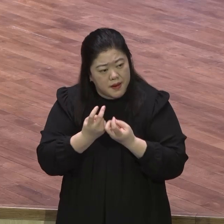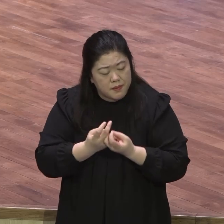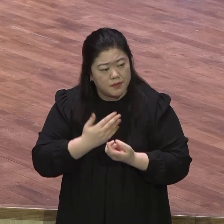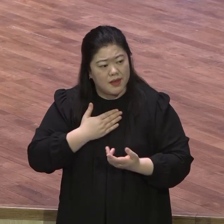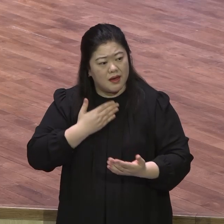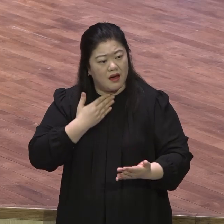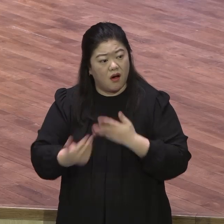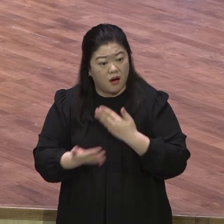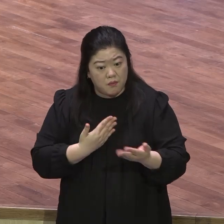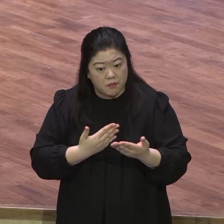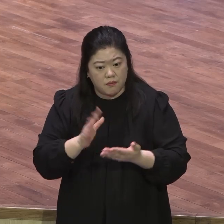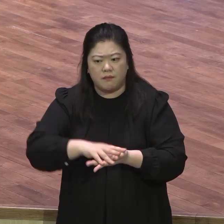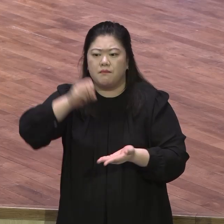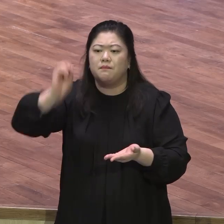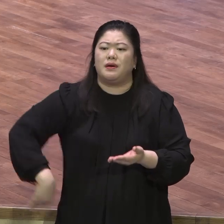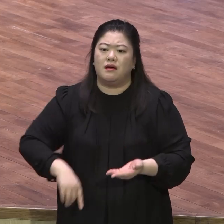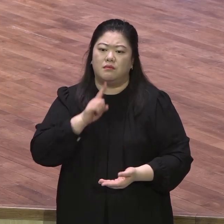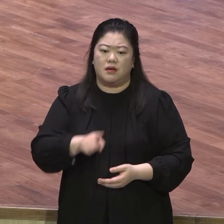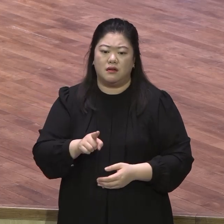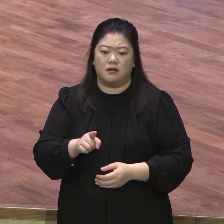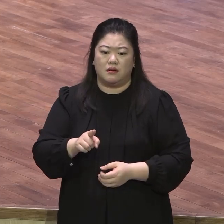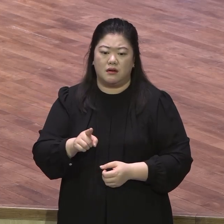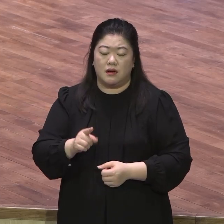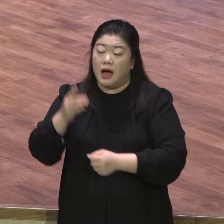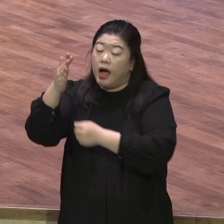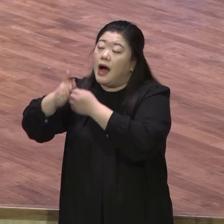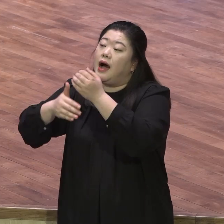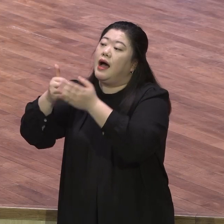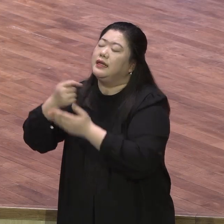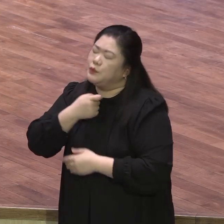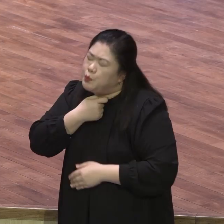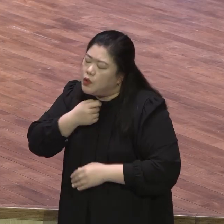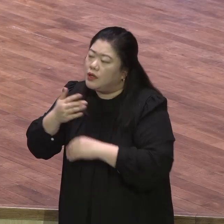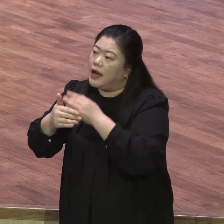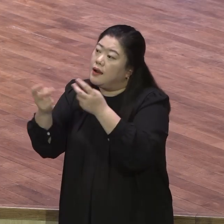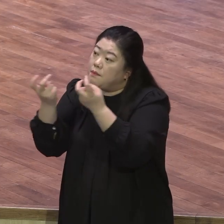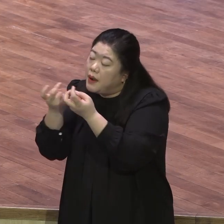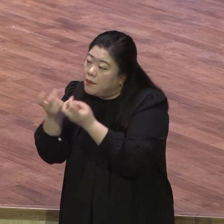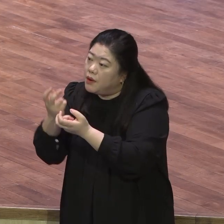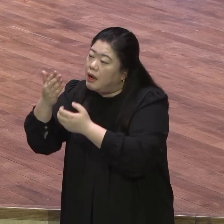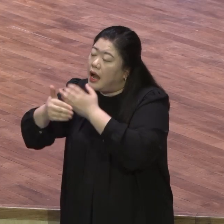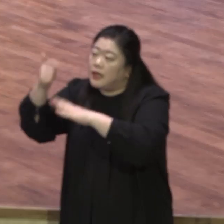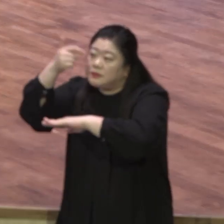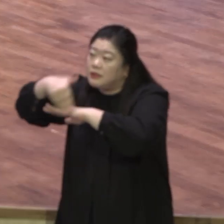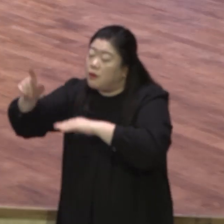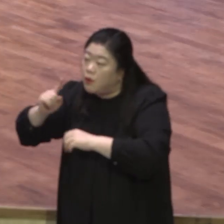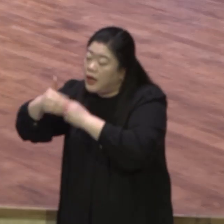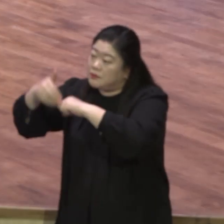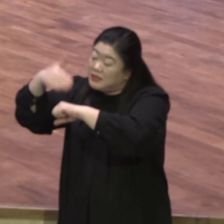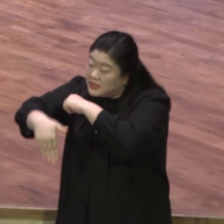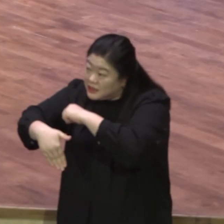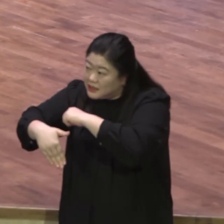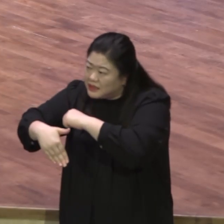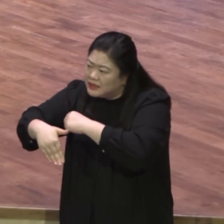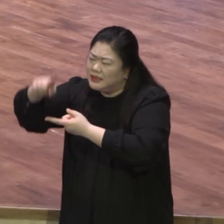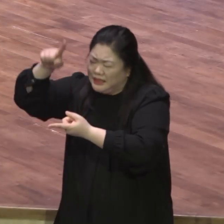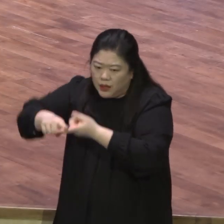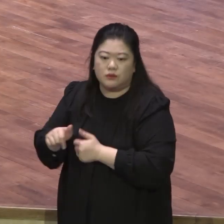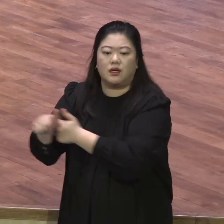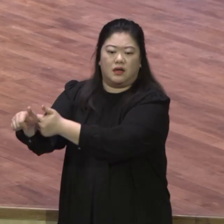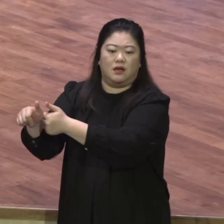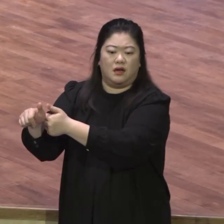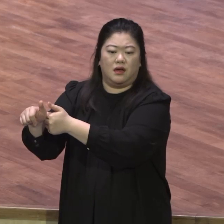내 생각대로 내게 내게 내게 그렇게 하지 말하는 거죠 하나님 말씀을 따라서 행해야 한다 말씀 따라